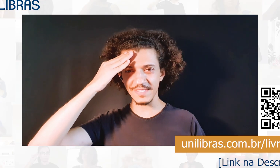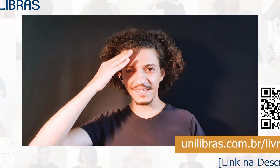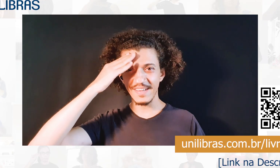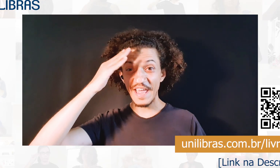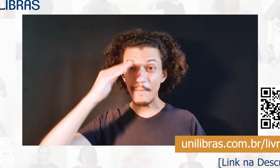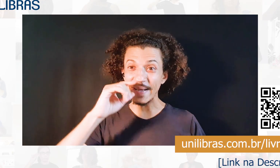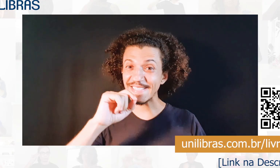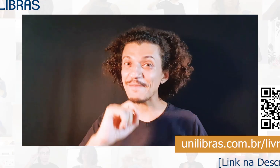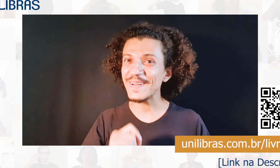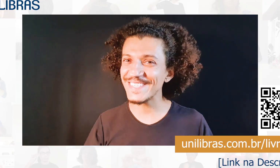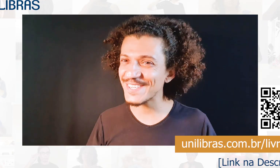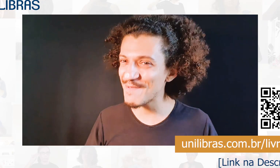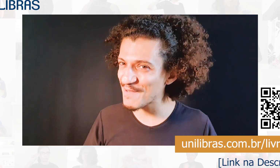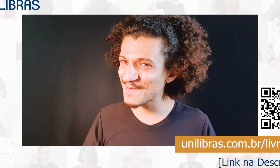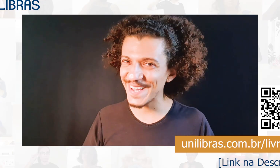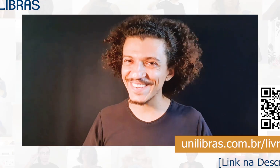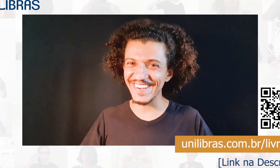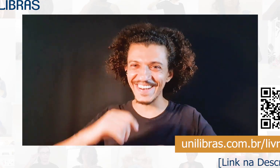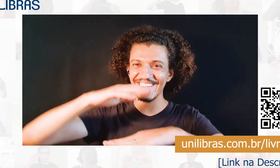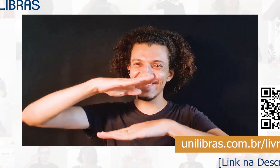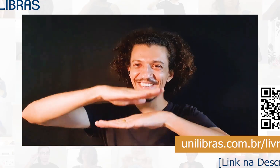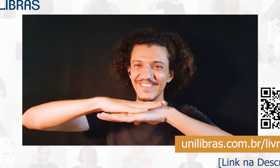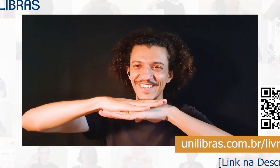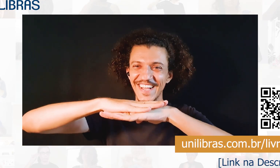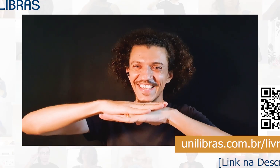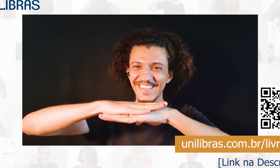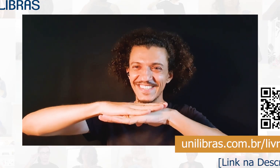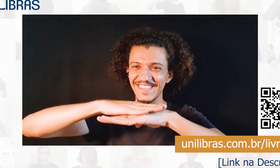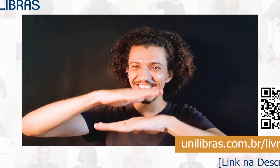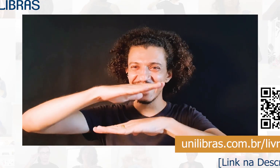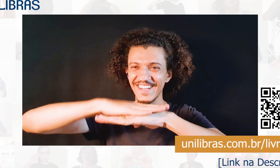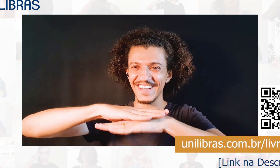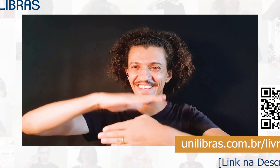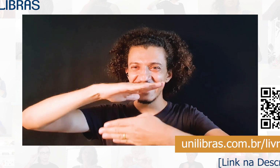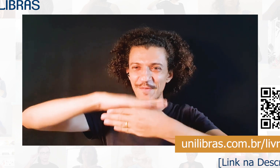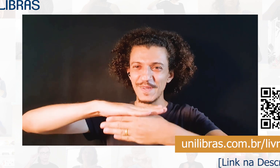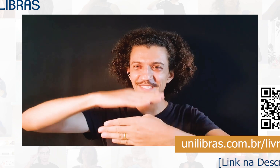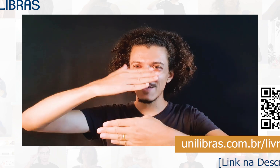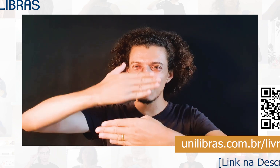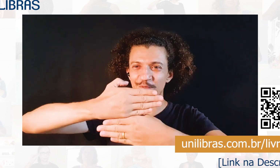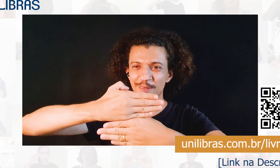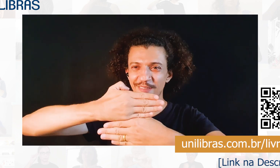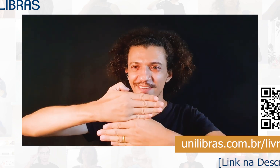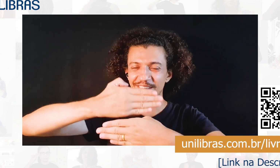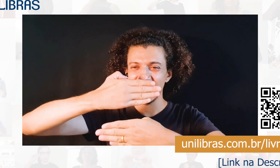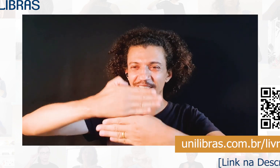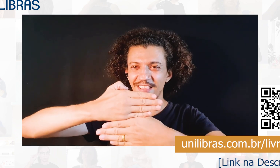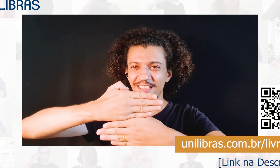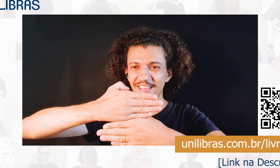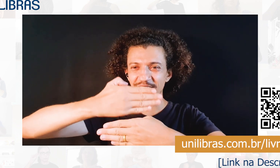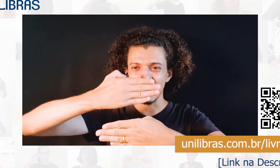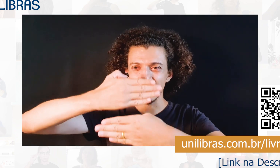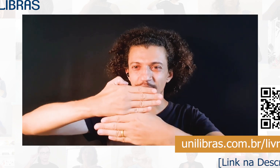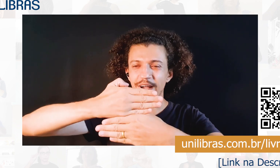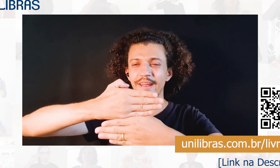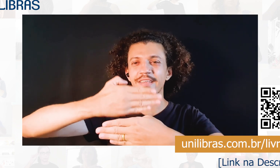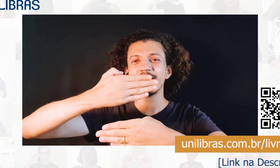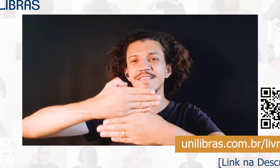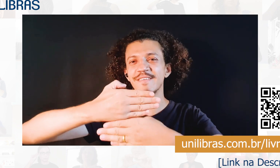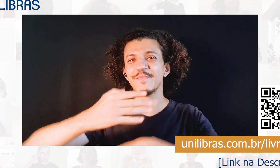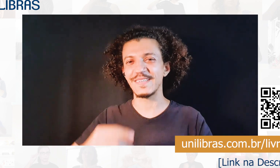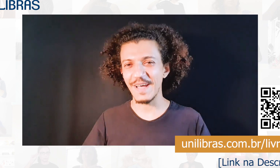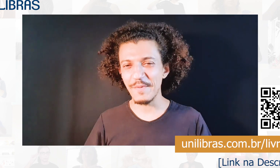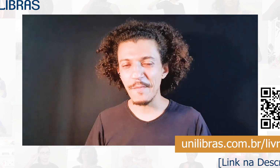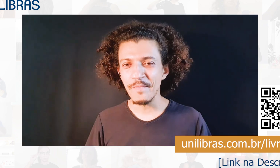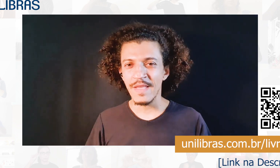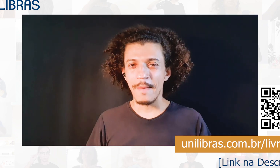qualquer coisa. Mas sempre existe um movimento. Olha, se você encostar aqui assim, sempre existe um movimento. Só de tocar aqui